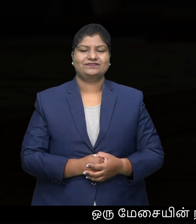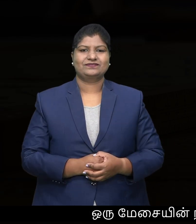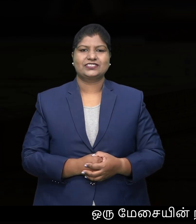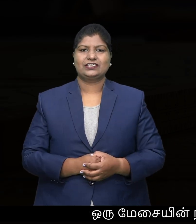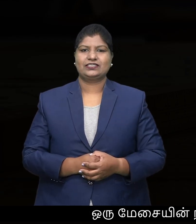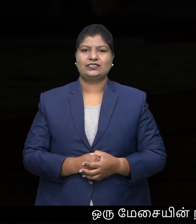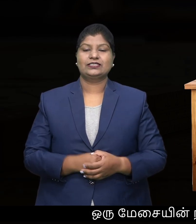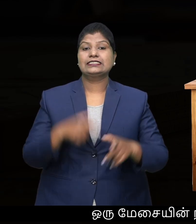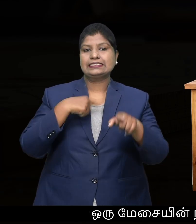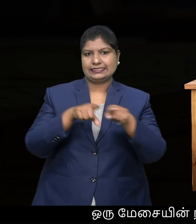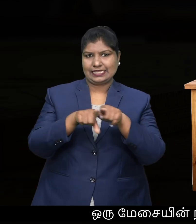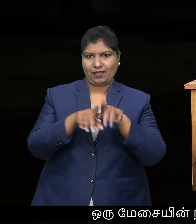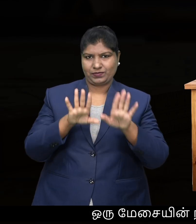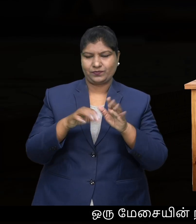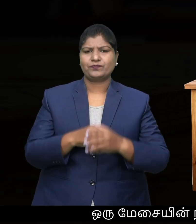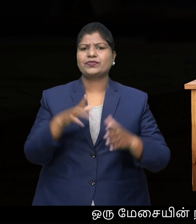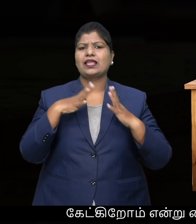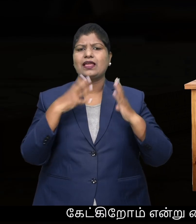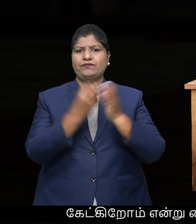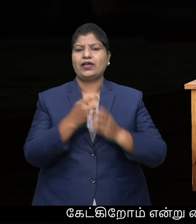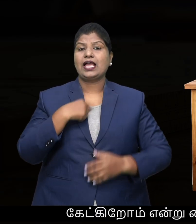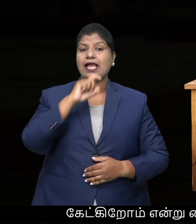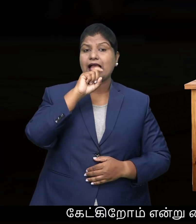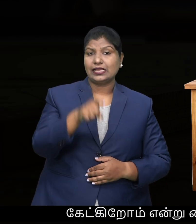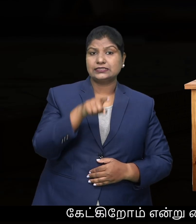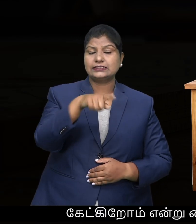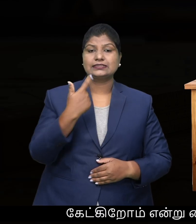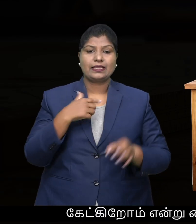ஒரு மேசையின் நீளத்தை அளக்க கேட்கிறோம் என்று வைத்துக்கொள்வோம்.